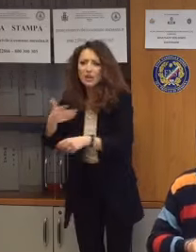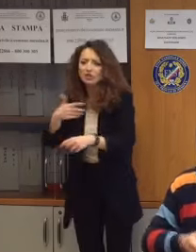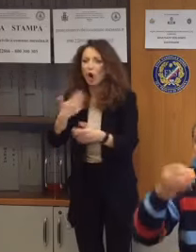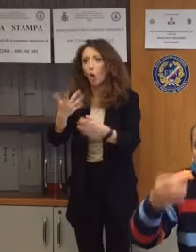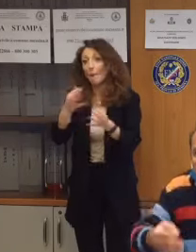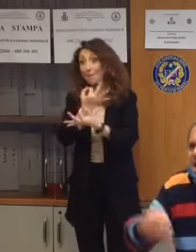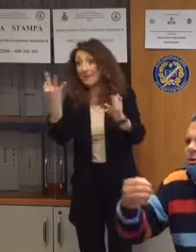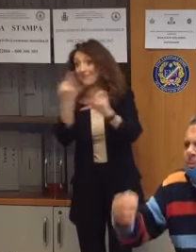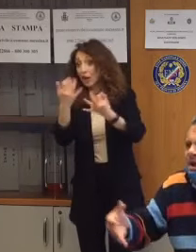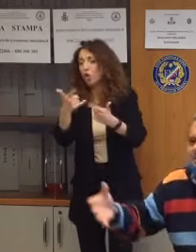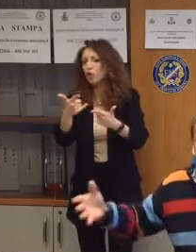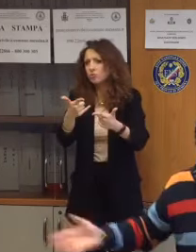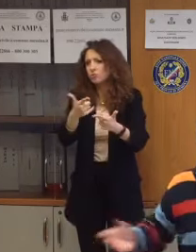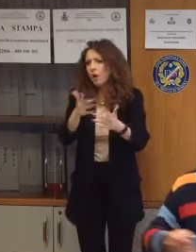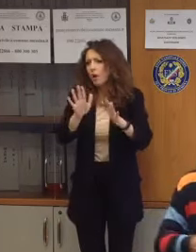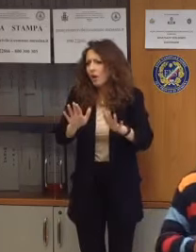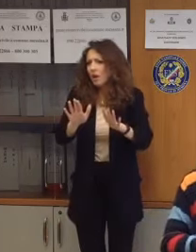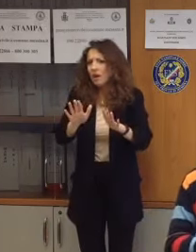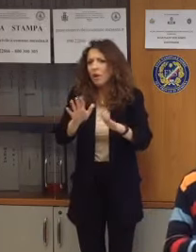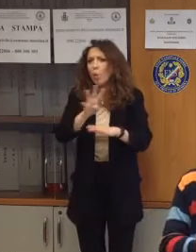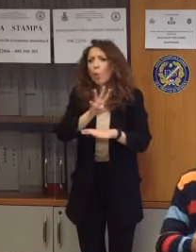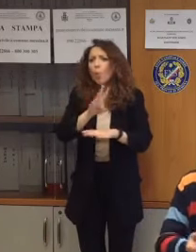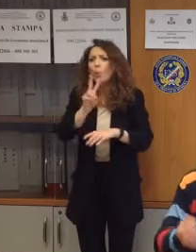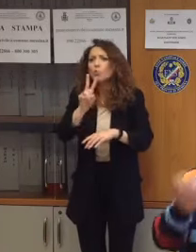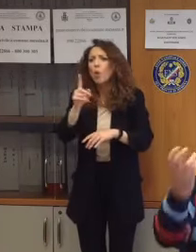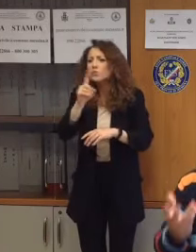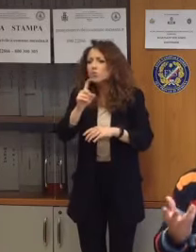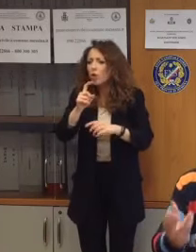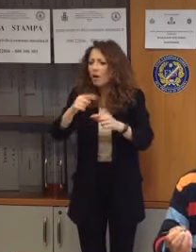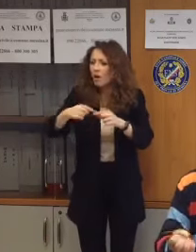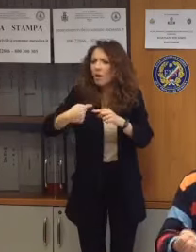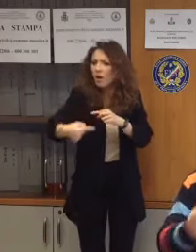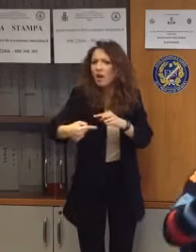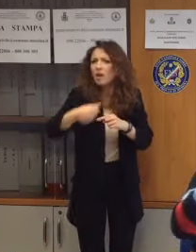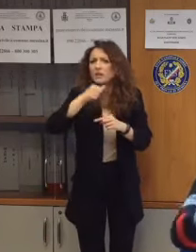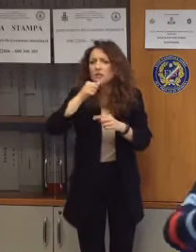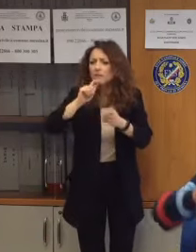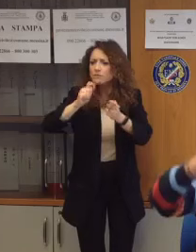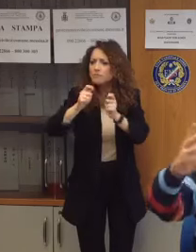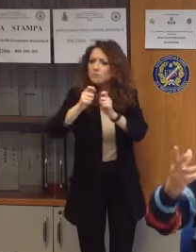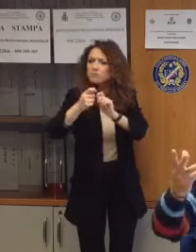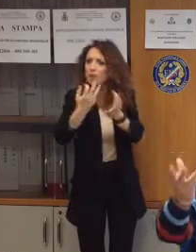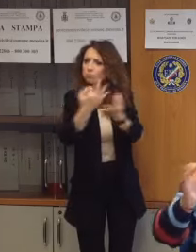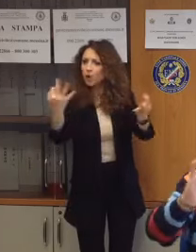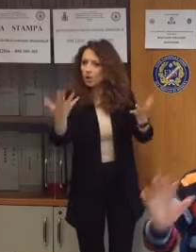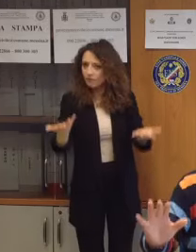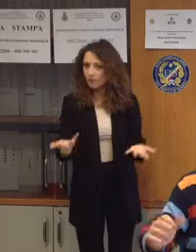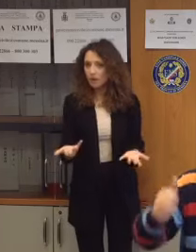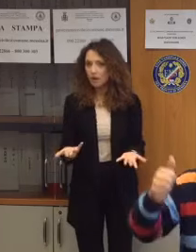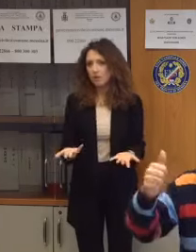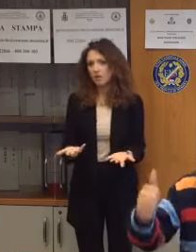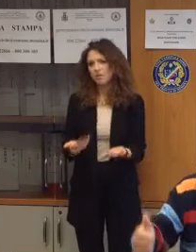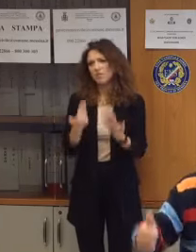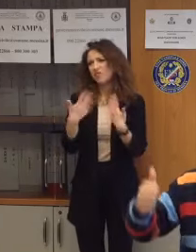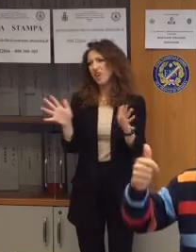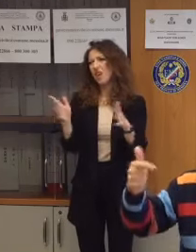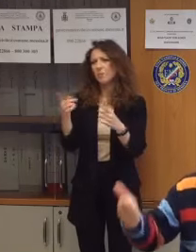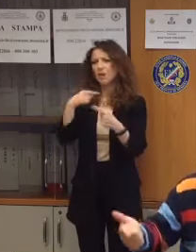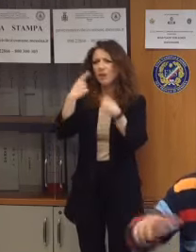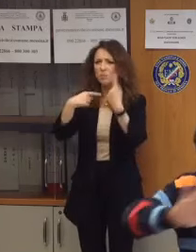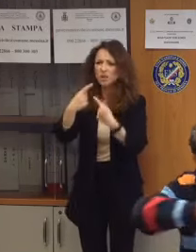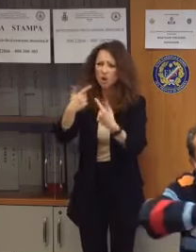ore di tempo serviranno per sistemare tutto, quindi no, finiamolo ogni volta a bollarci. Io capisco la